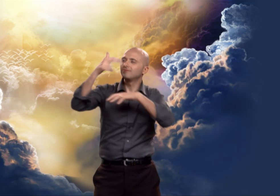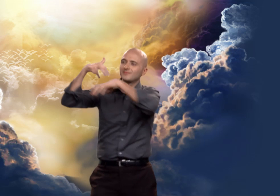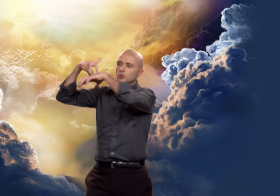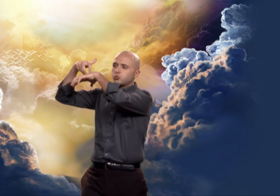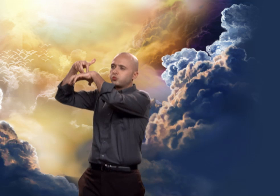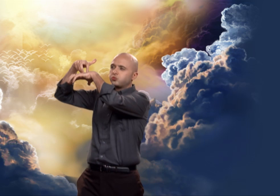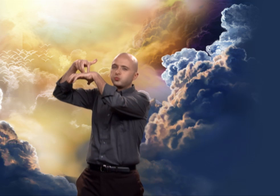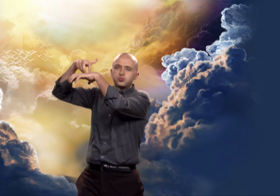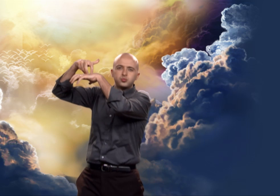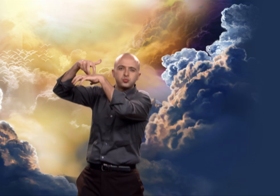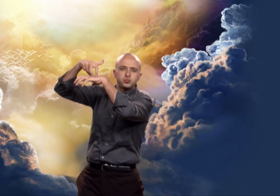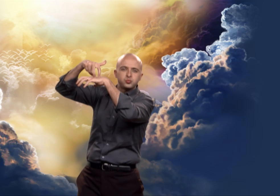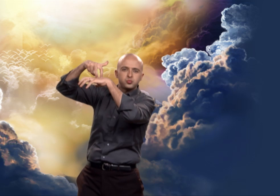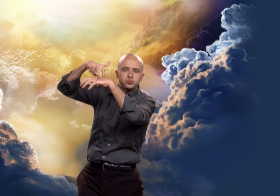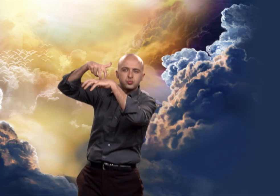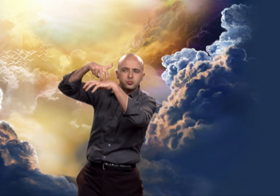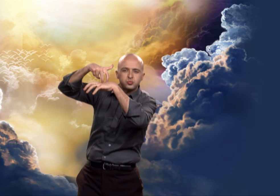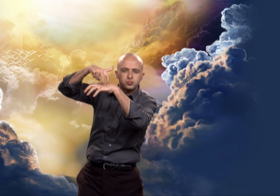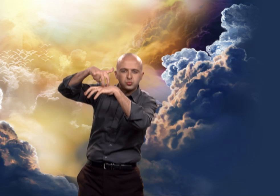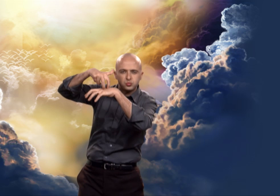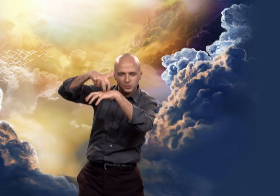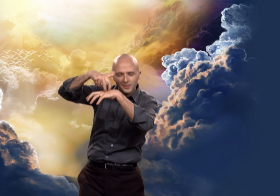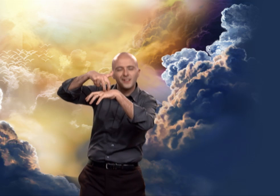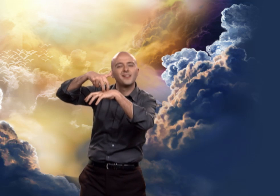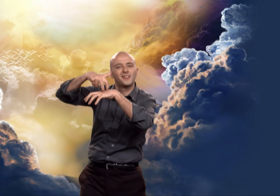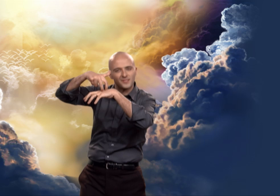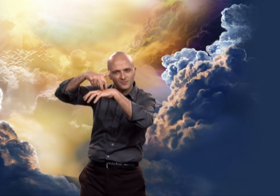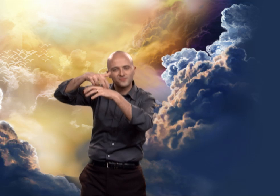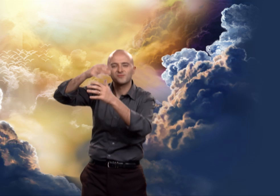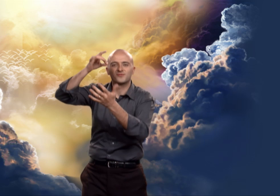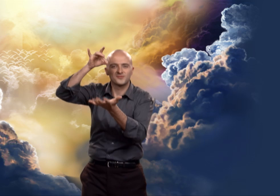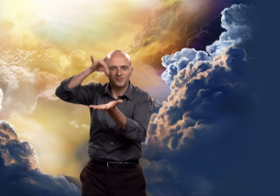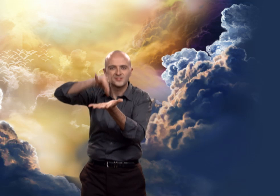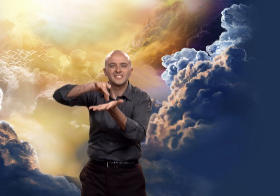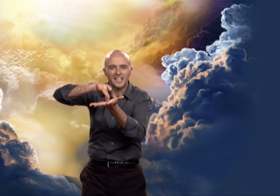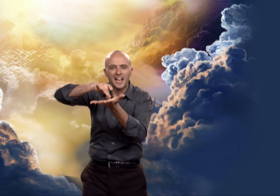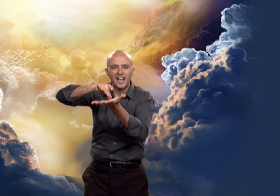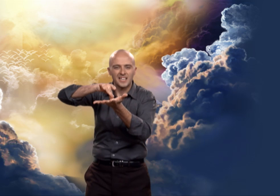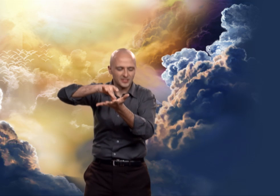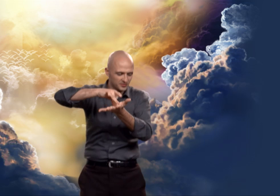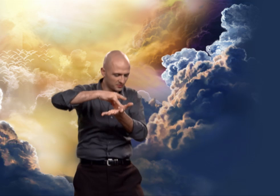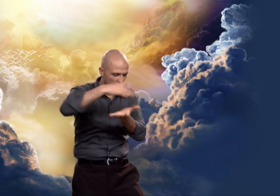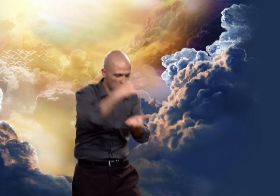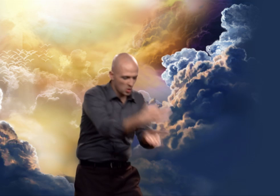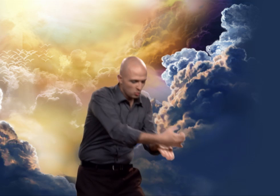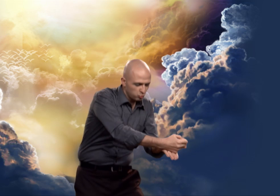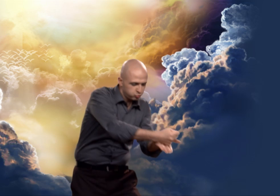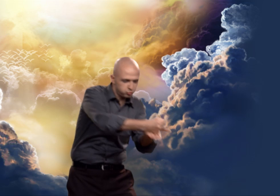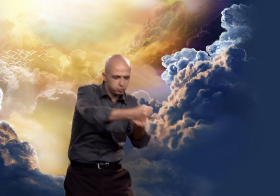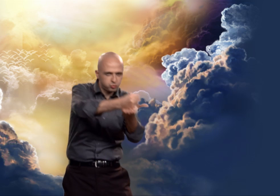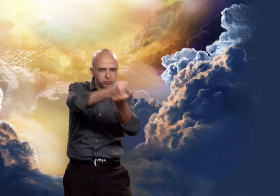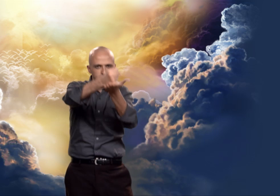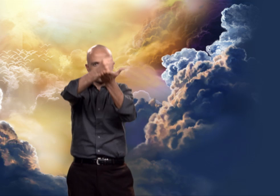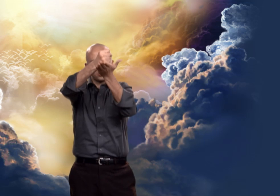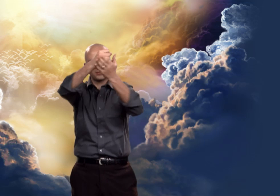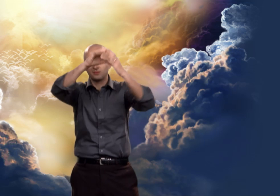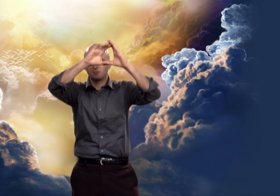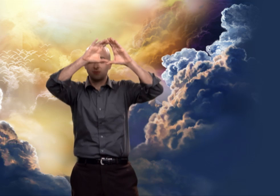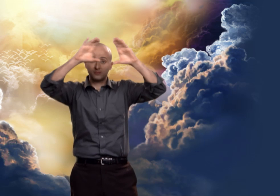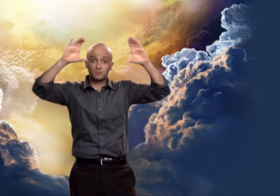Há apenas um caminho a seguir, para todos aqueles que desejam sinceramente livrar-se das dúvidas. Em vez de questionar aquilo que